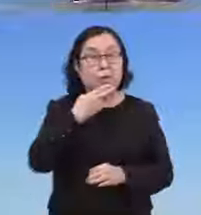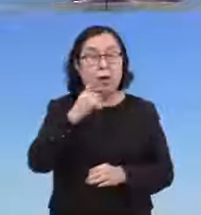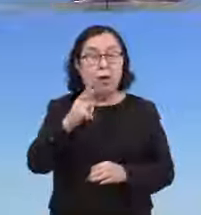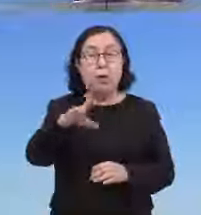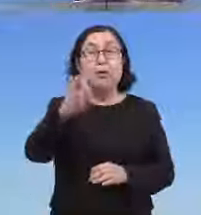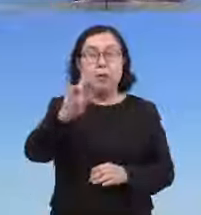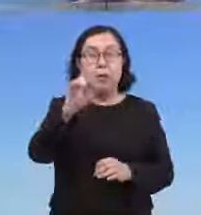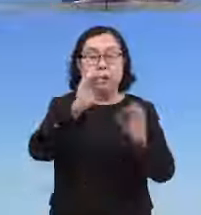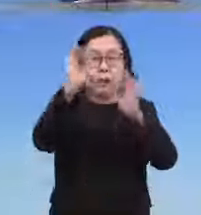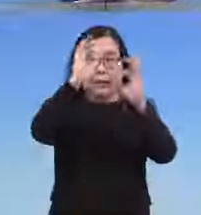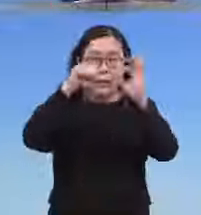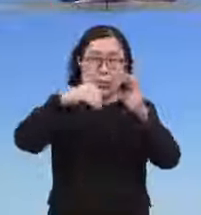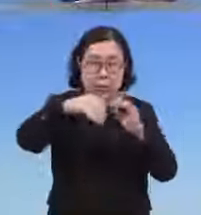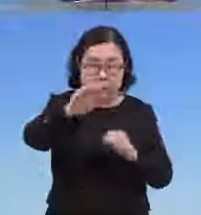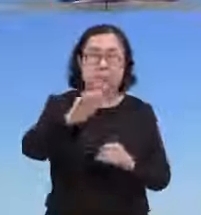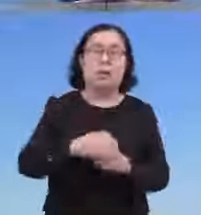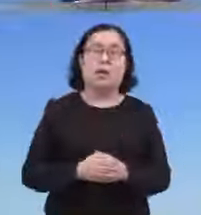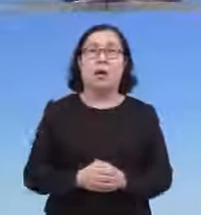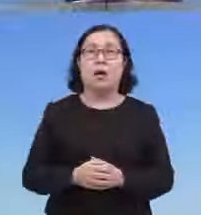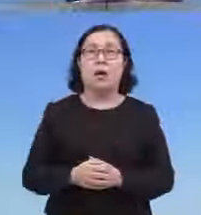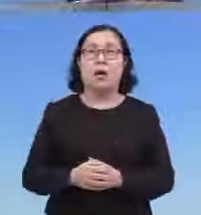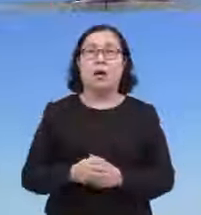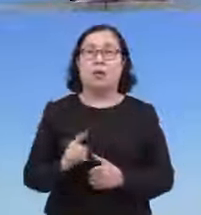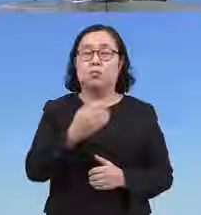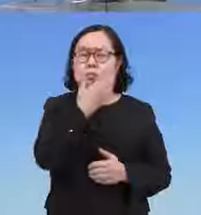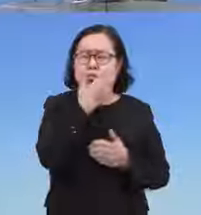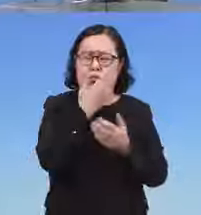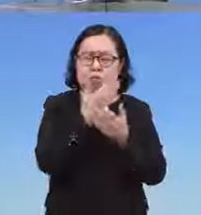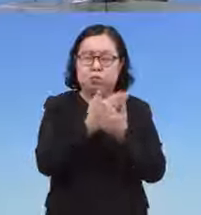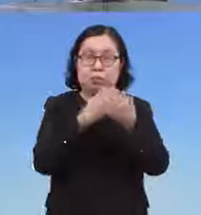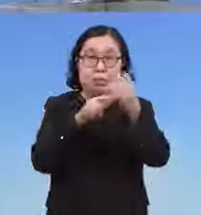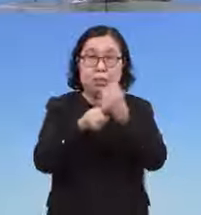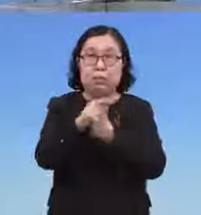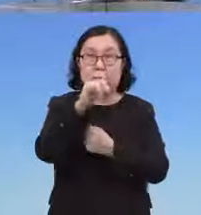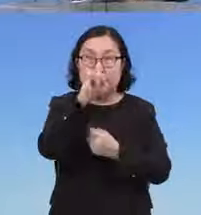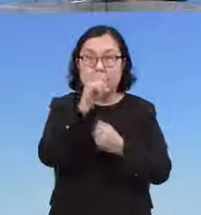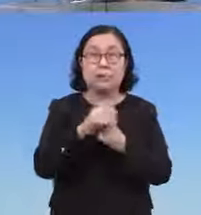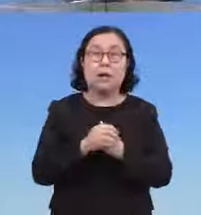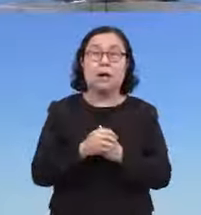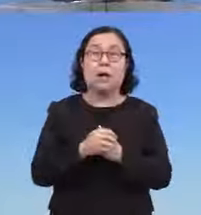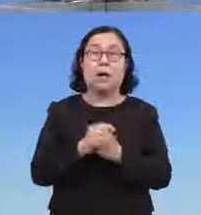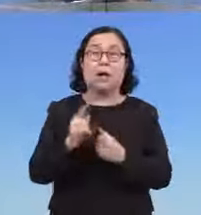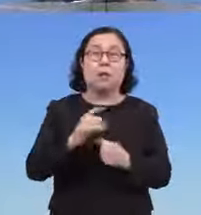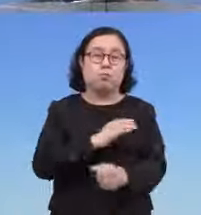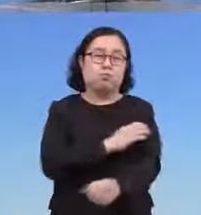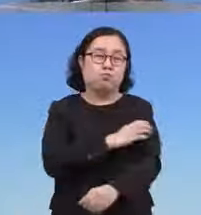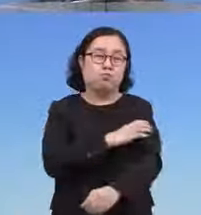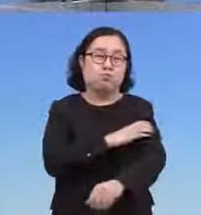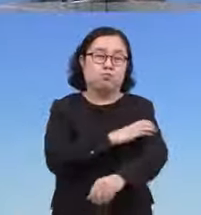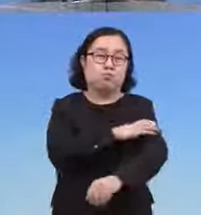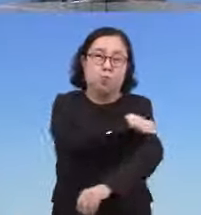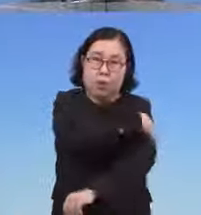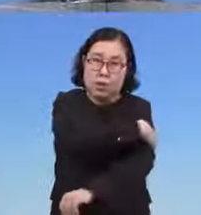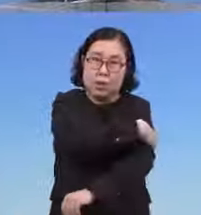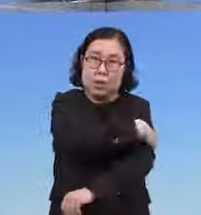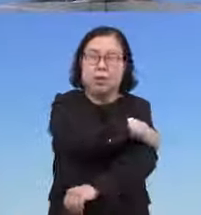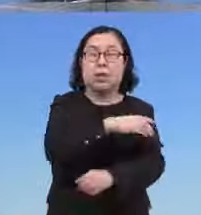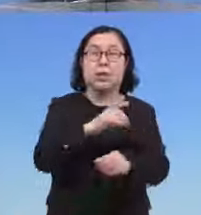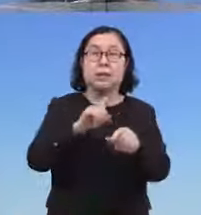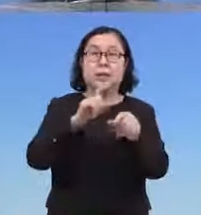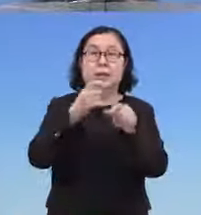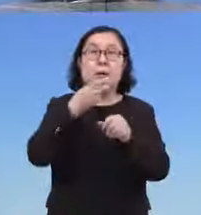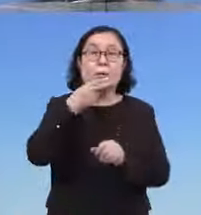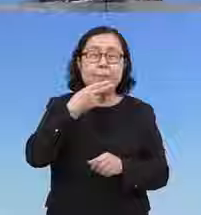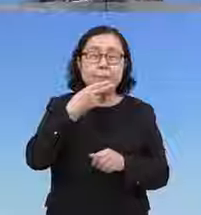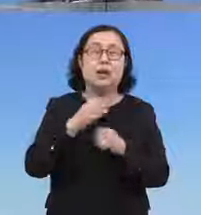아니하시고 주님이 제자들을 찾아가세요. 여기에 참 중요한 의미가 있는데요. 전혀 권위적이지